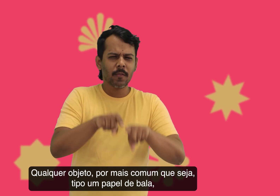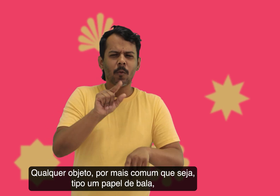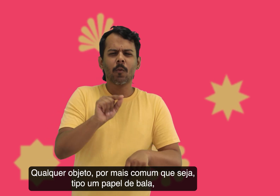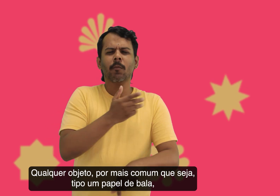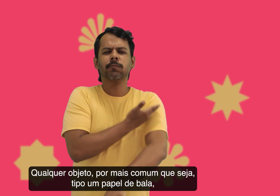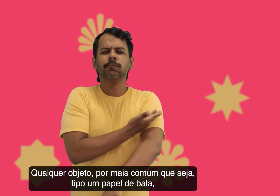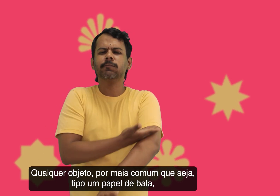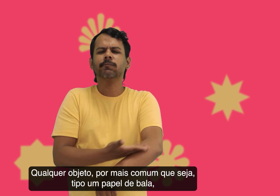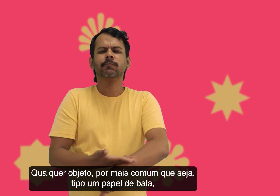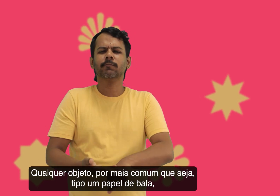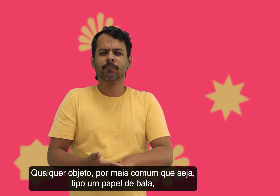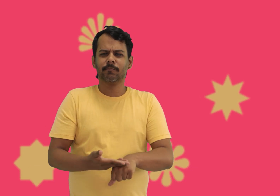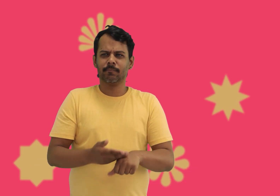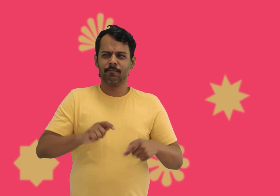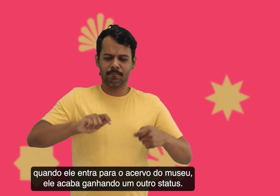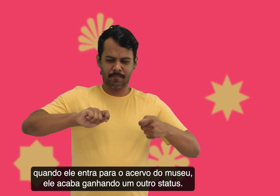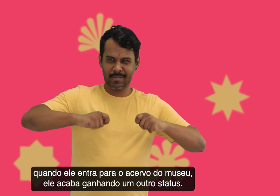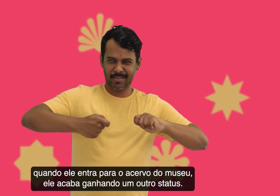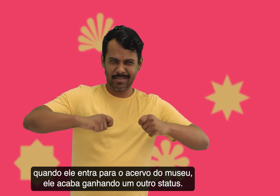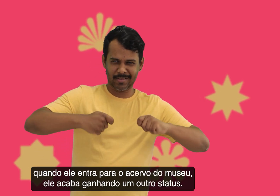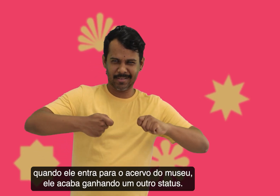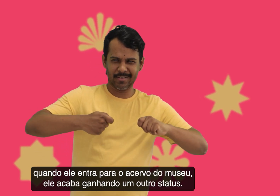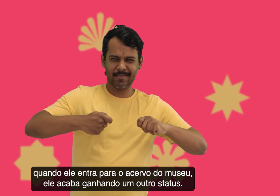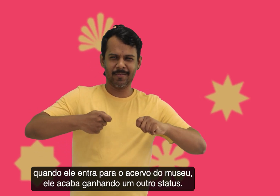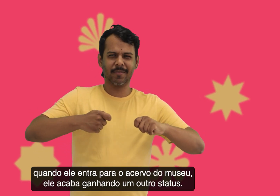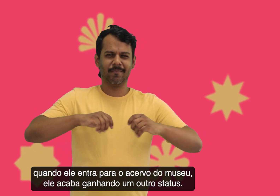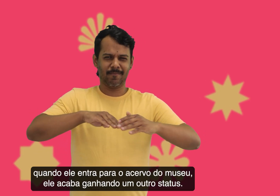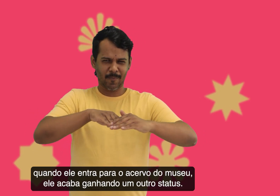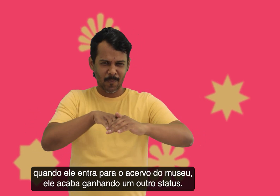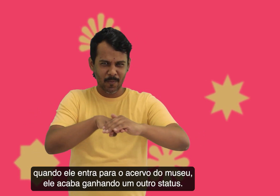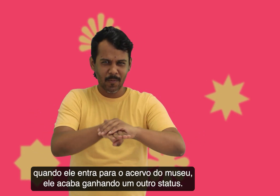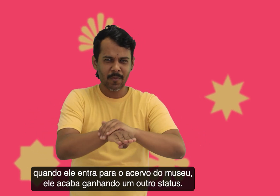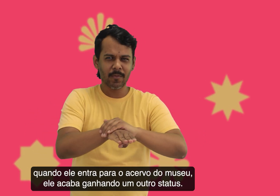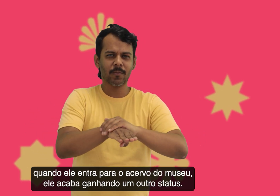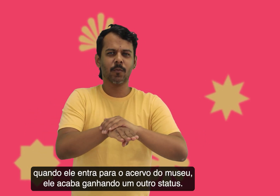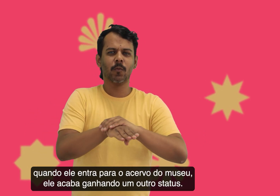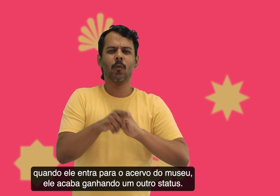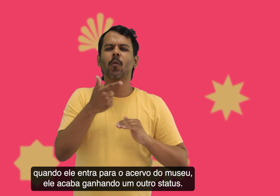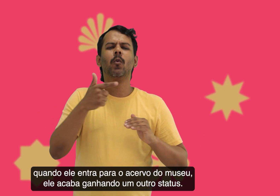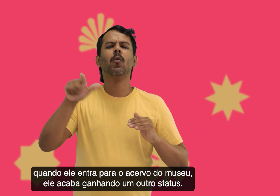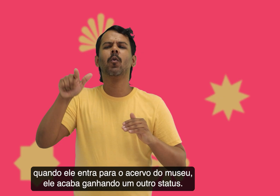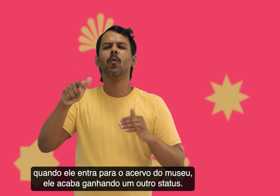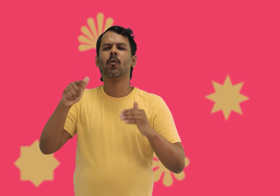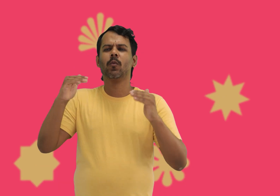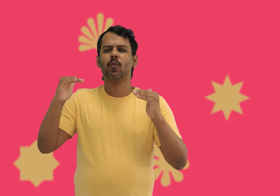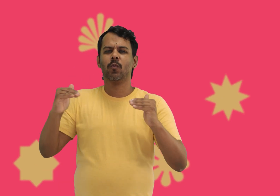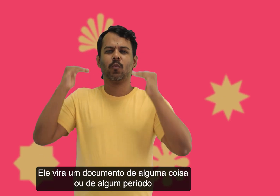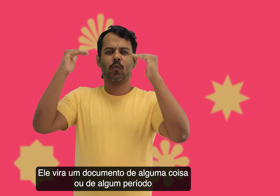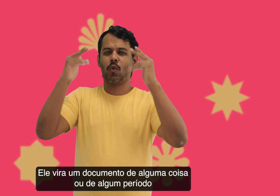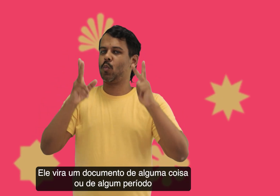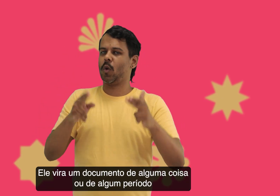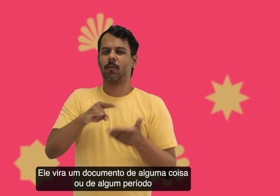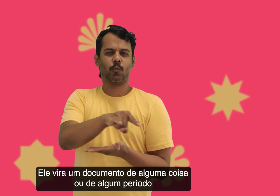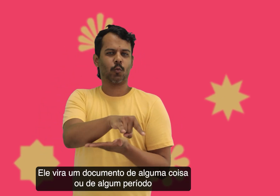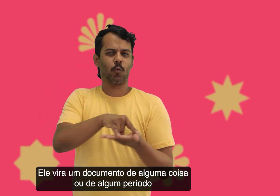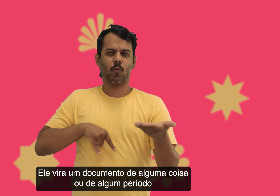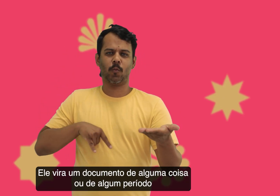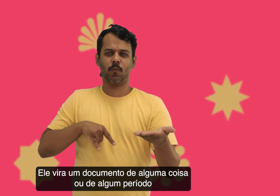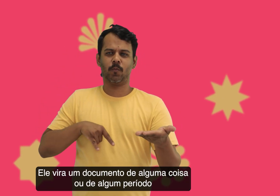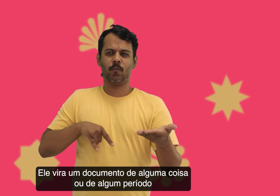que seja, tipo um papel de bala, quando ele entra para o acervo do museu, ele acaba ganhando um outro status. Ele vira um documento de alguma